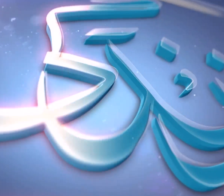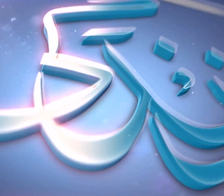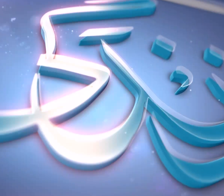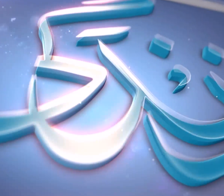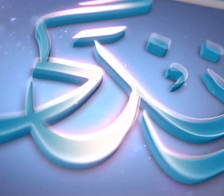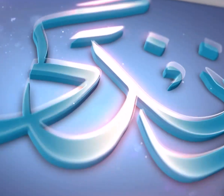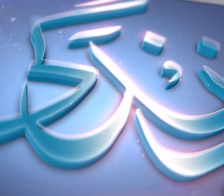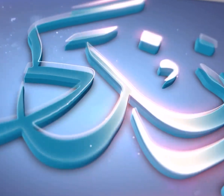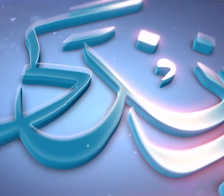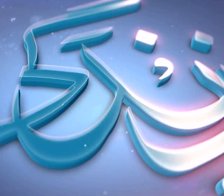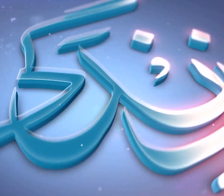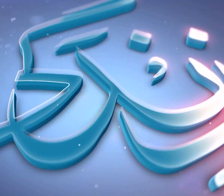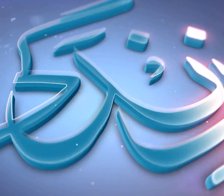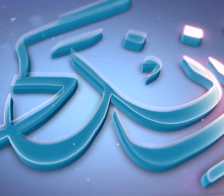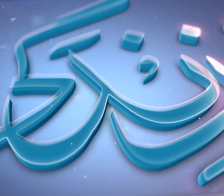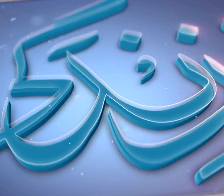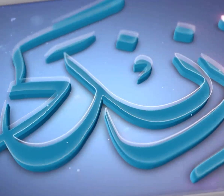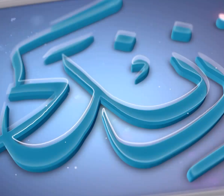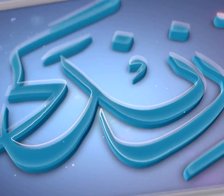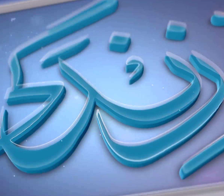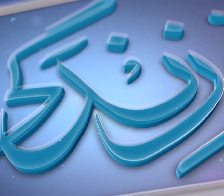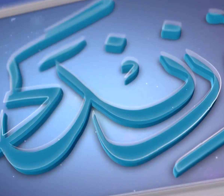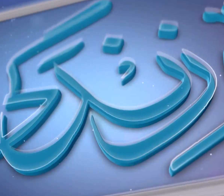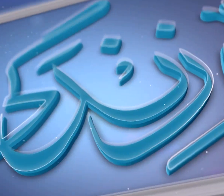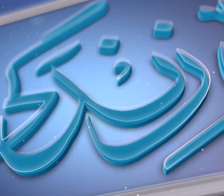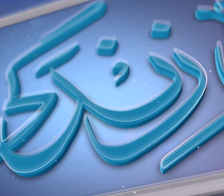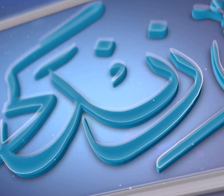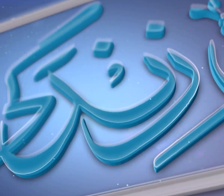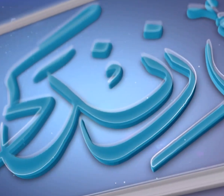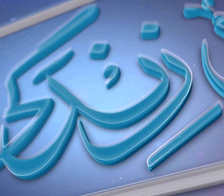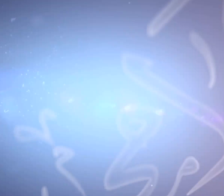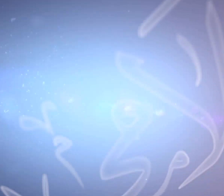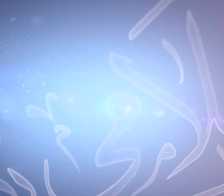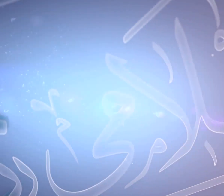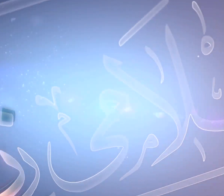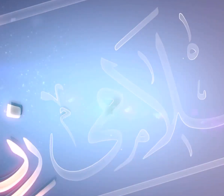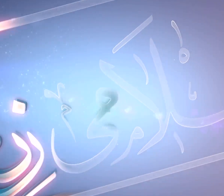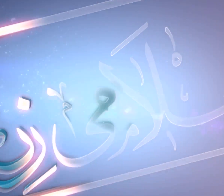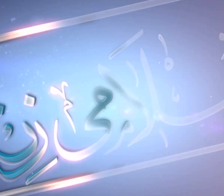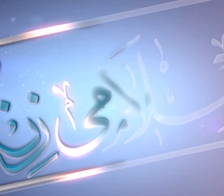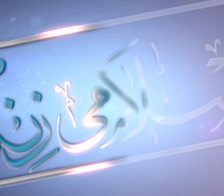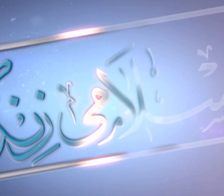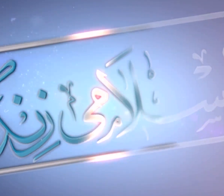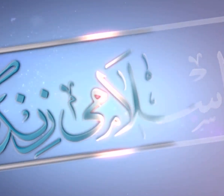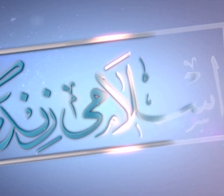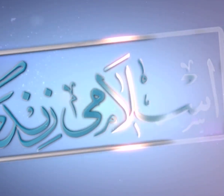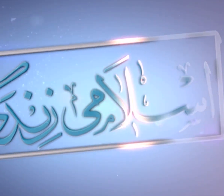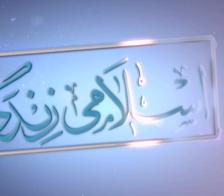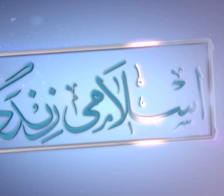لیے مسلمان، میں اسی لیے نمازی، میری زندگی کا مقصد